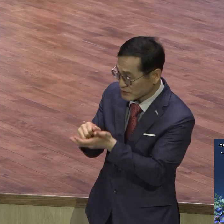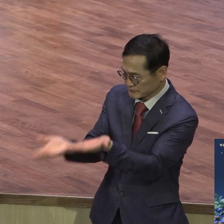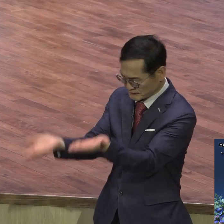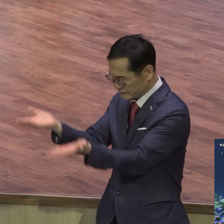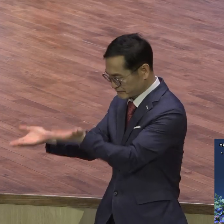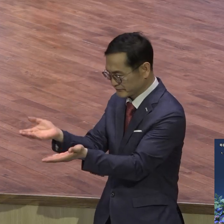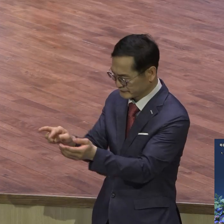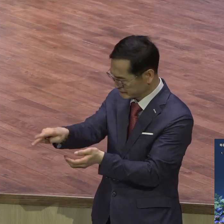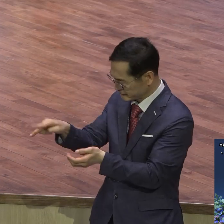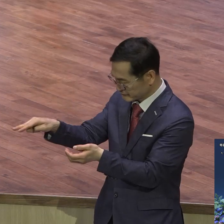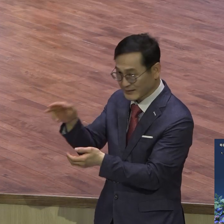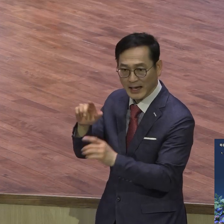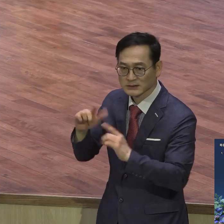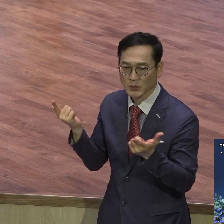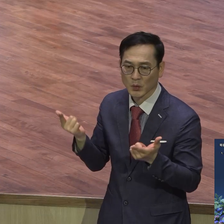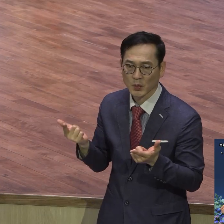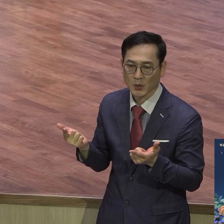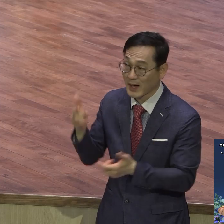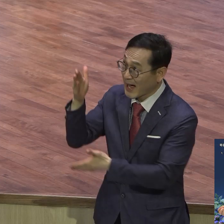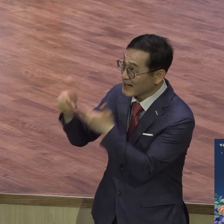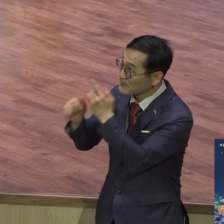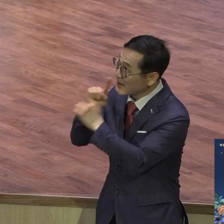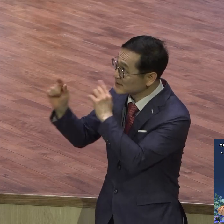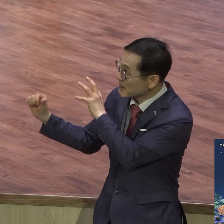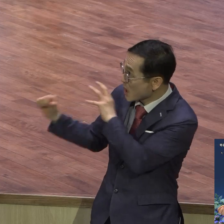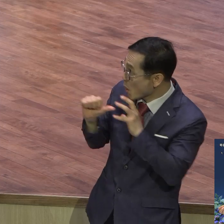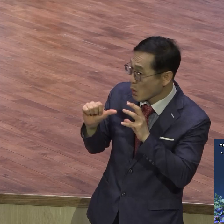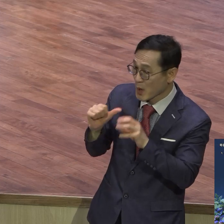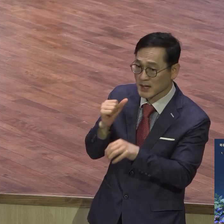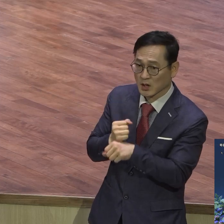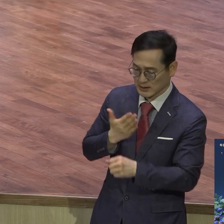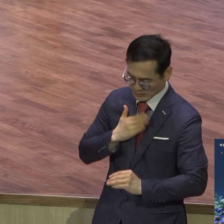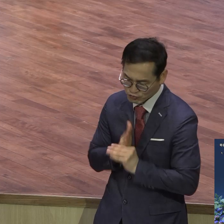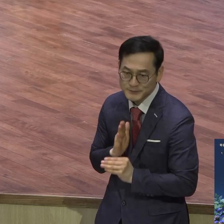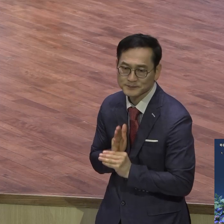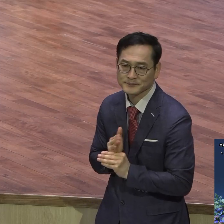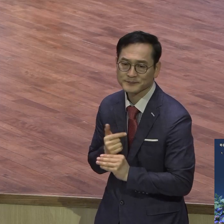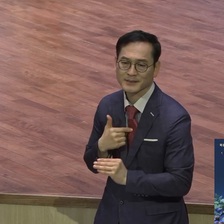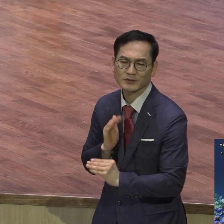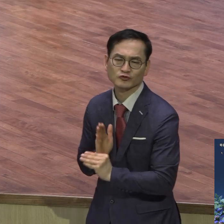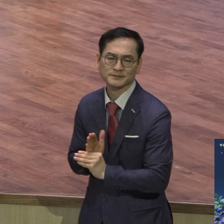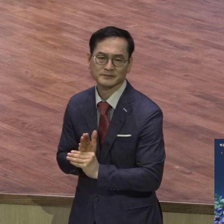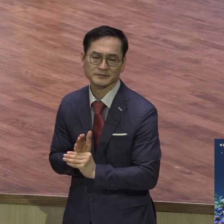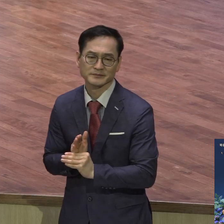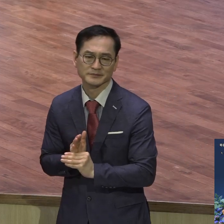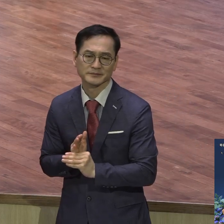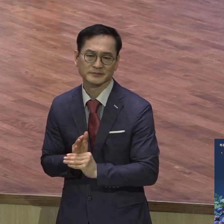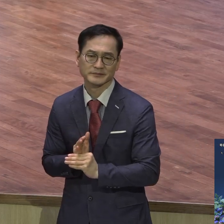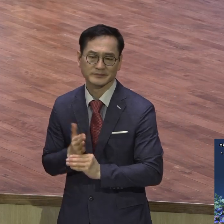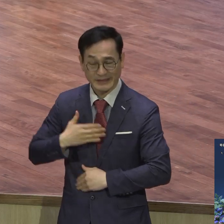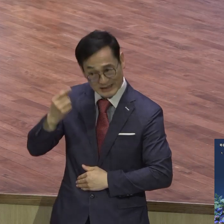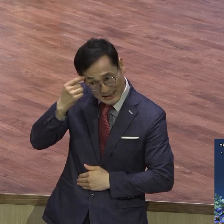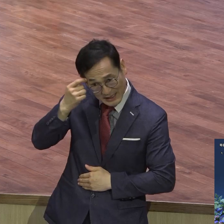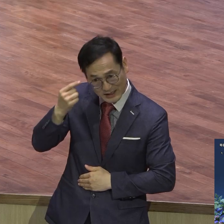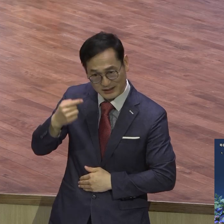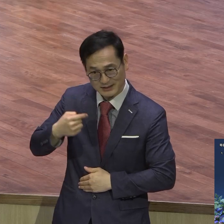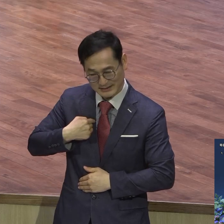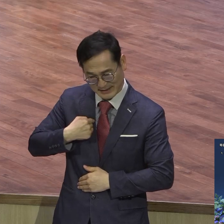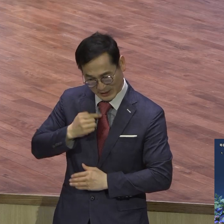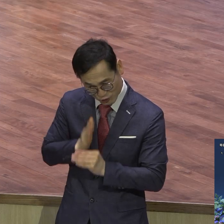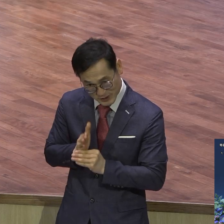하나님의 말씀을 빙자한 자신들의 이런 가치관 자기들이